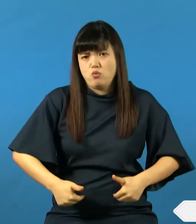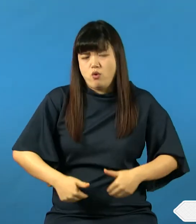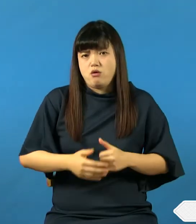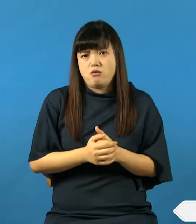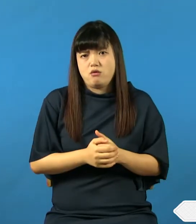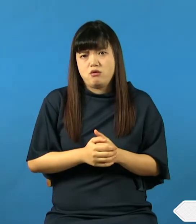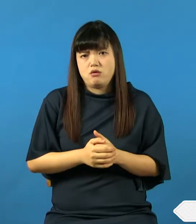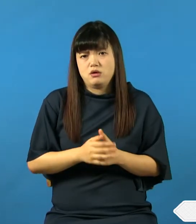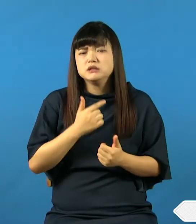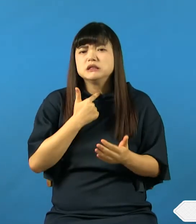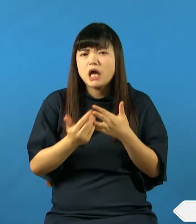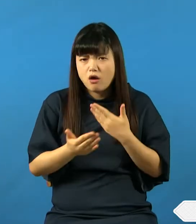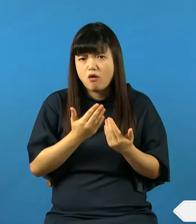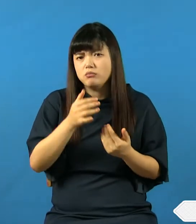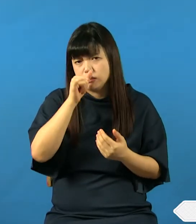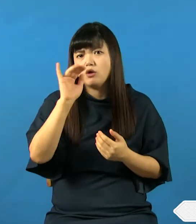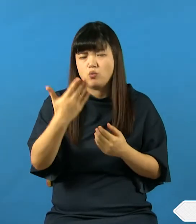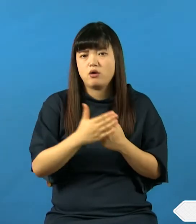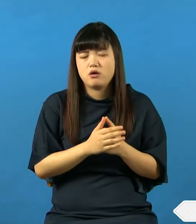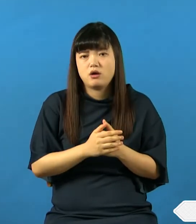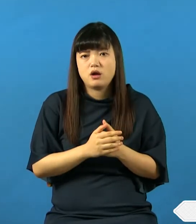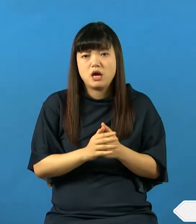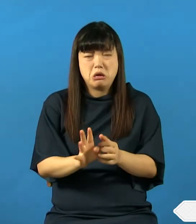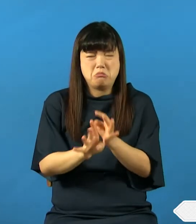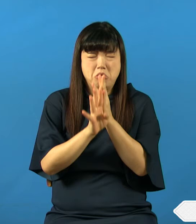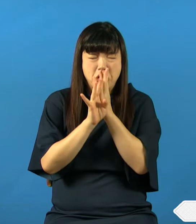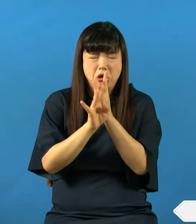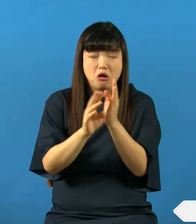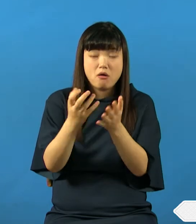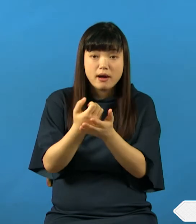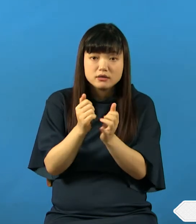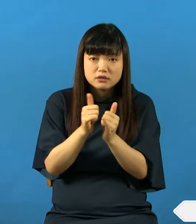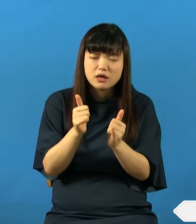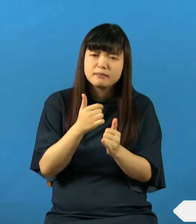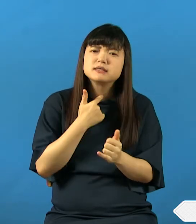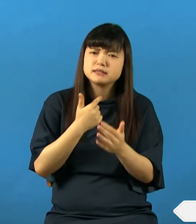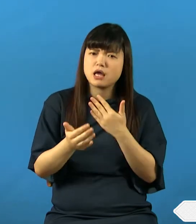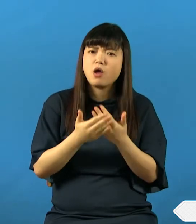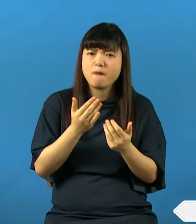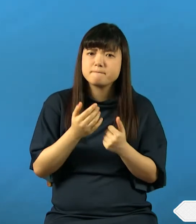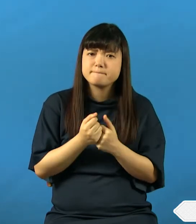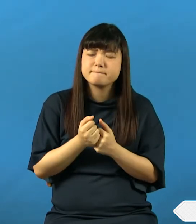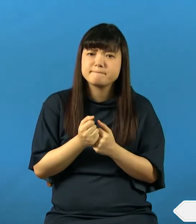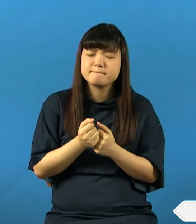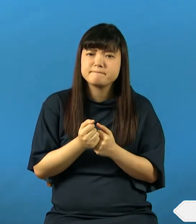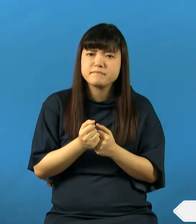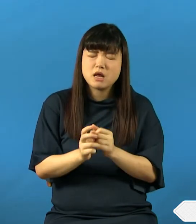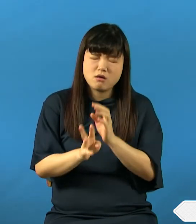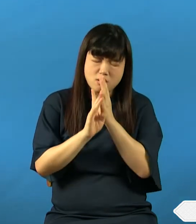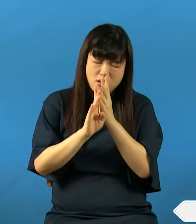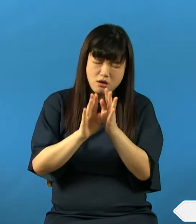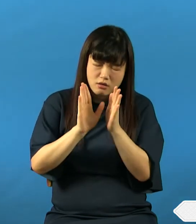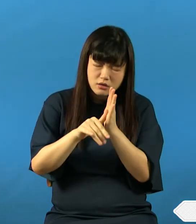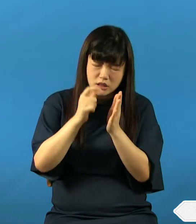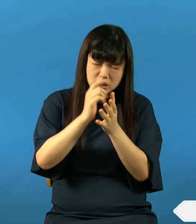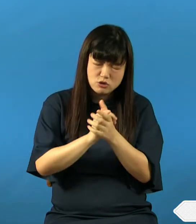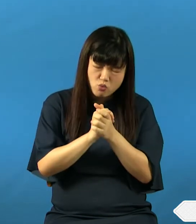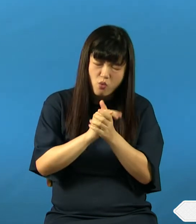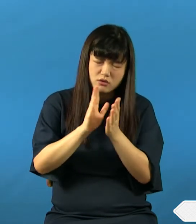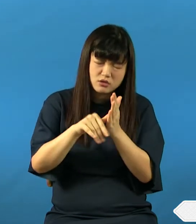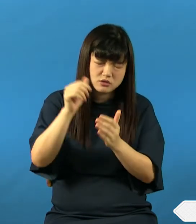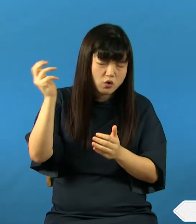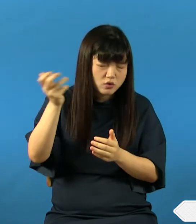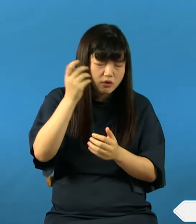것입니다. 체험을 할 수 있어야 됩니다. 방언 받은 분들은 아마 체험을 하실 겁니다. 방언 말할